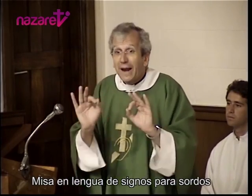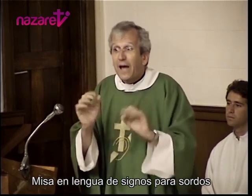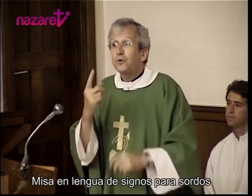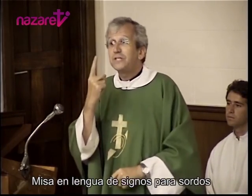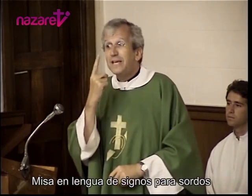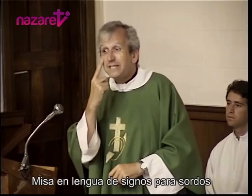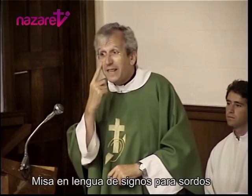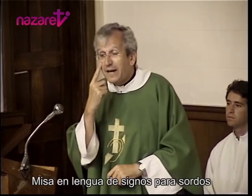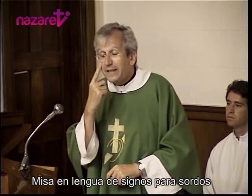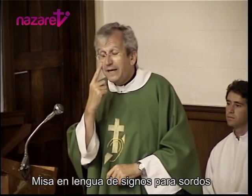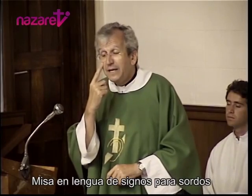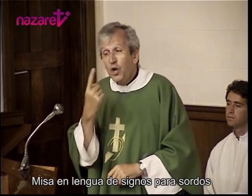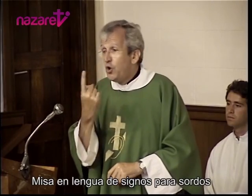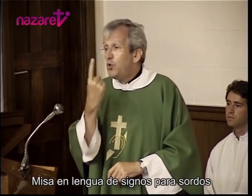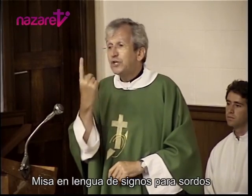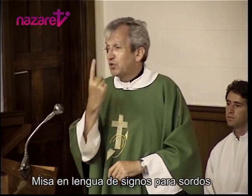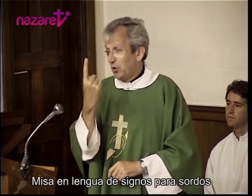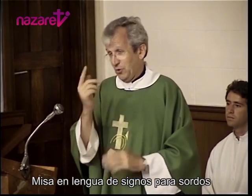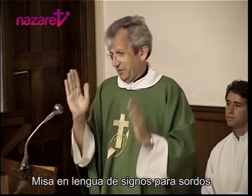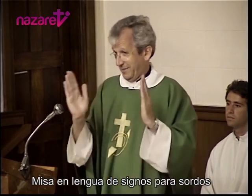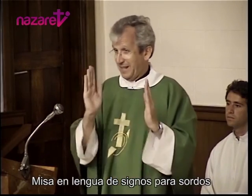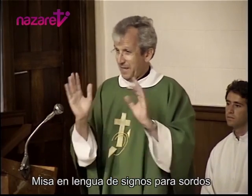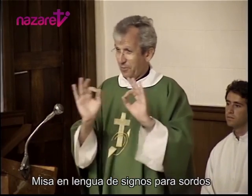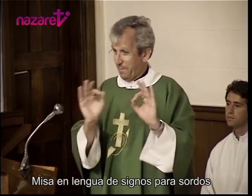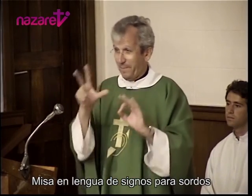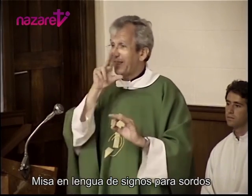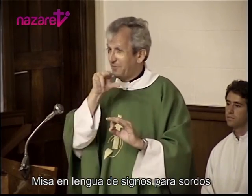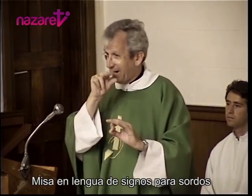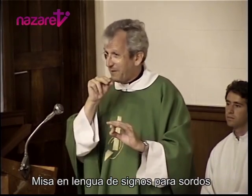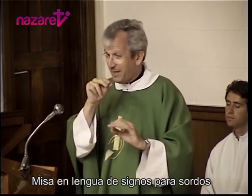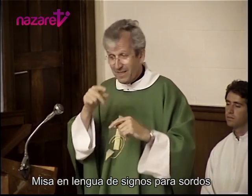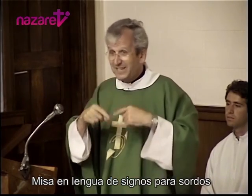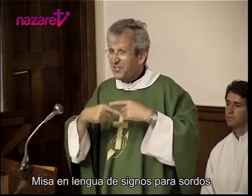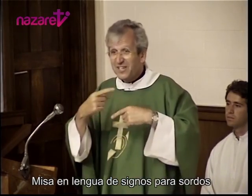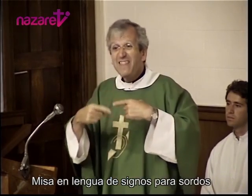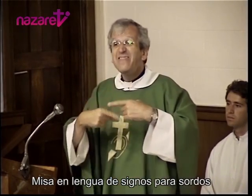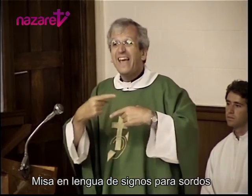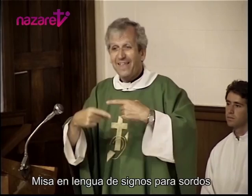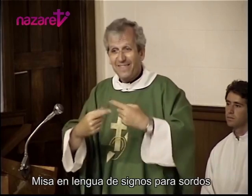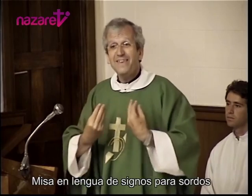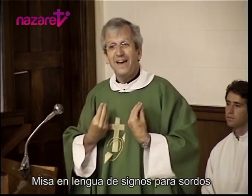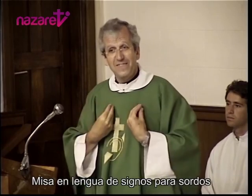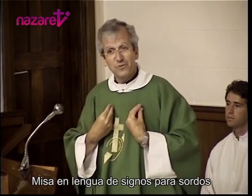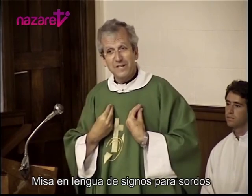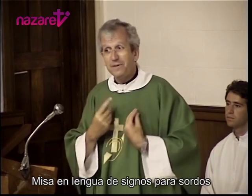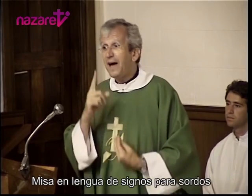preparados, estad alerta, no es solo del tiempo de preparación de la Navidad, sino de cada día de nuestra vida,